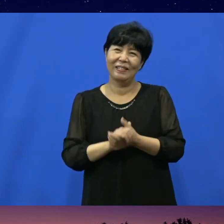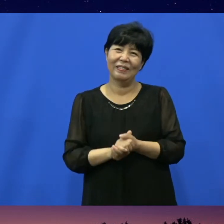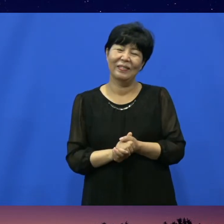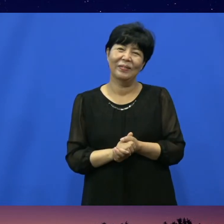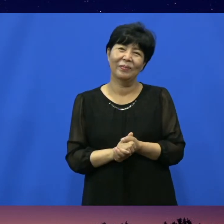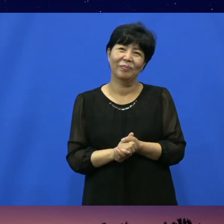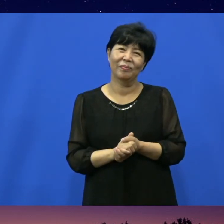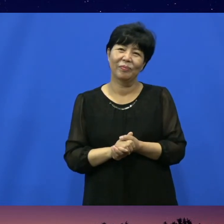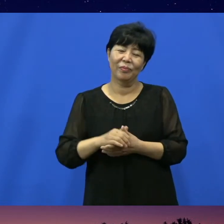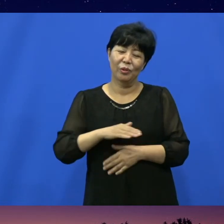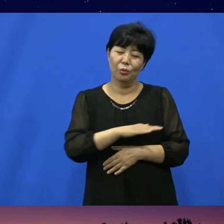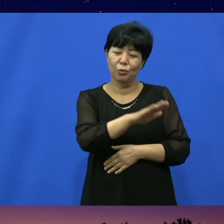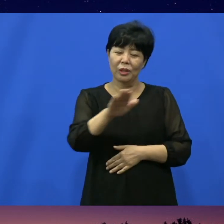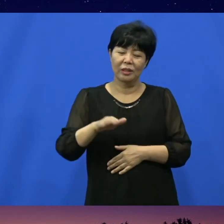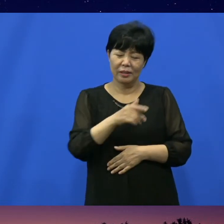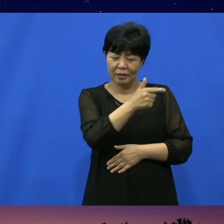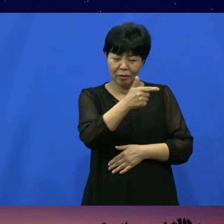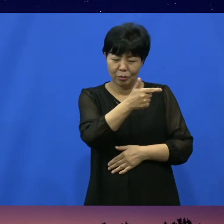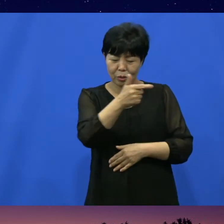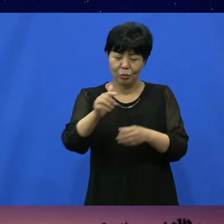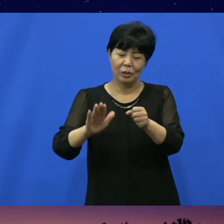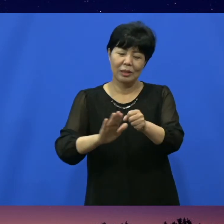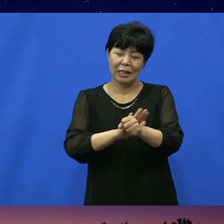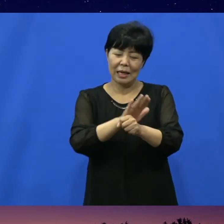우리를 사랑하시오.